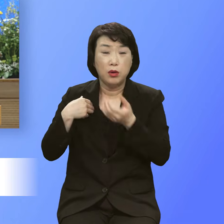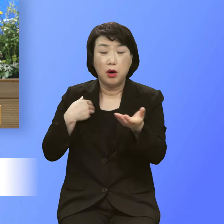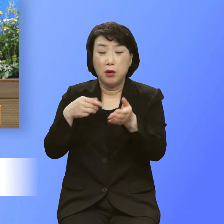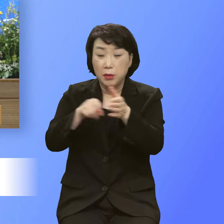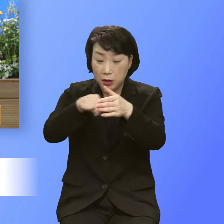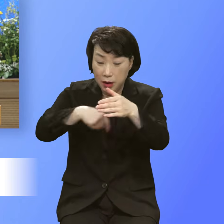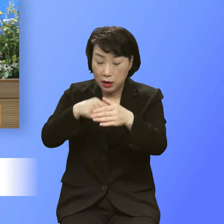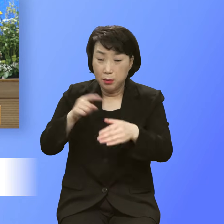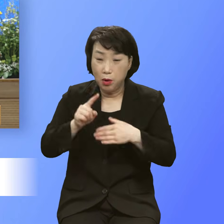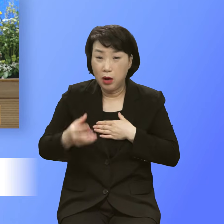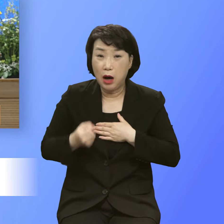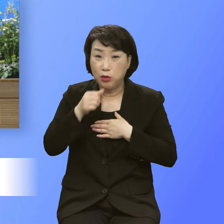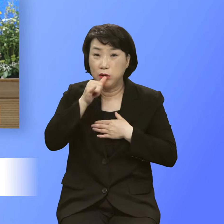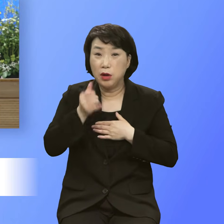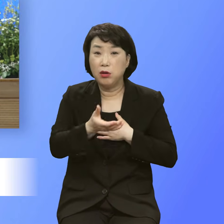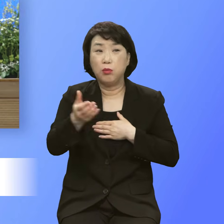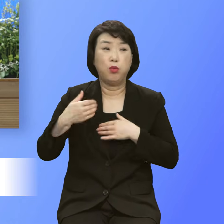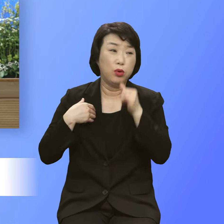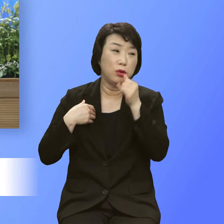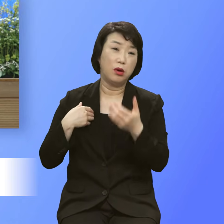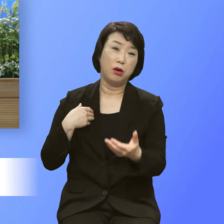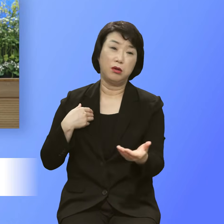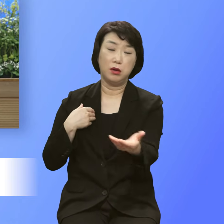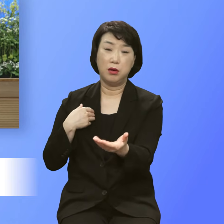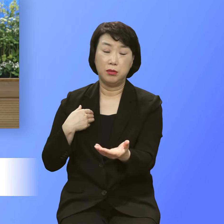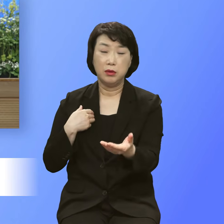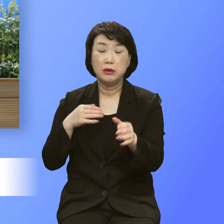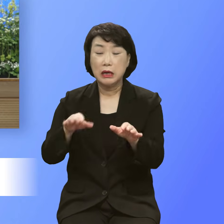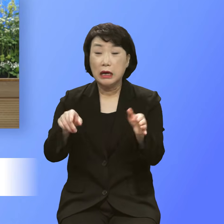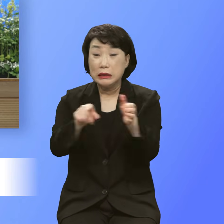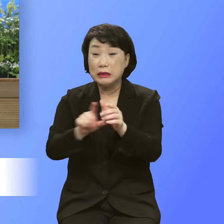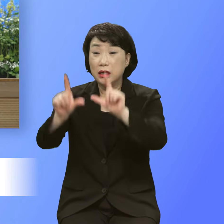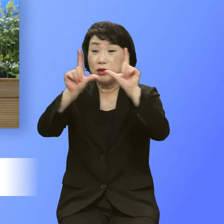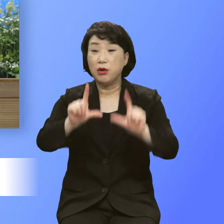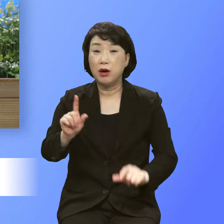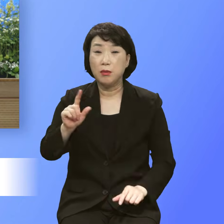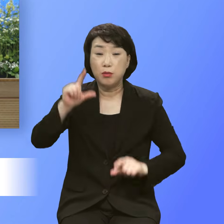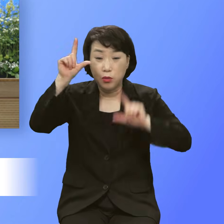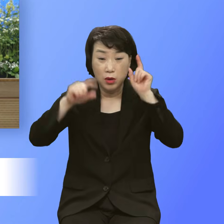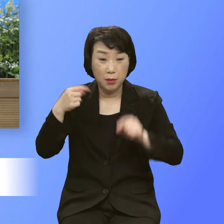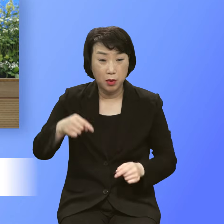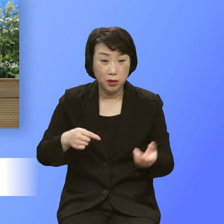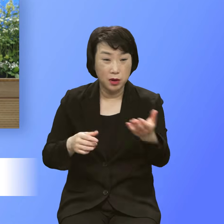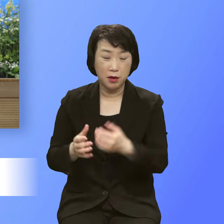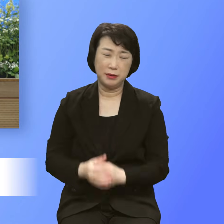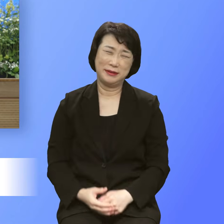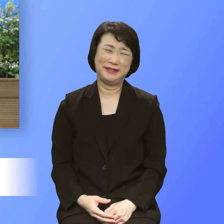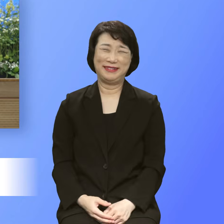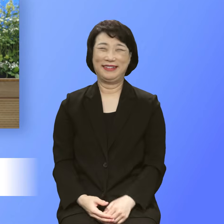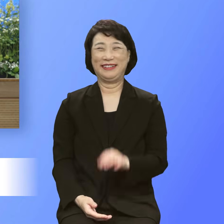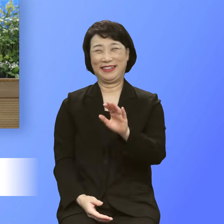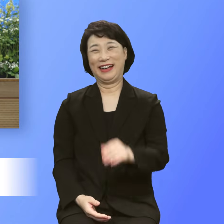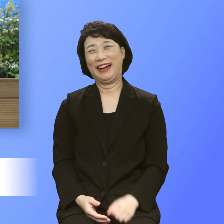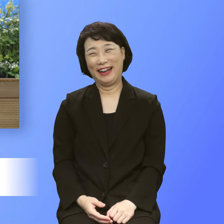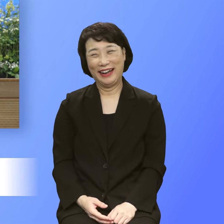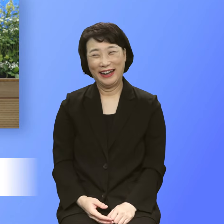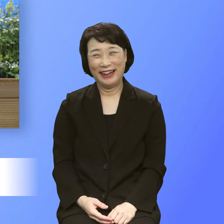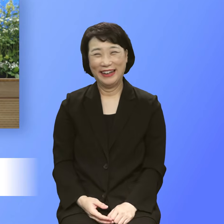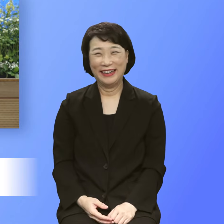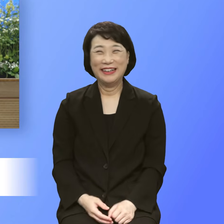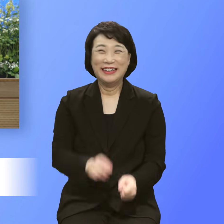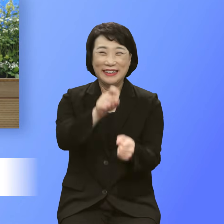믿음 속에 뭘 가졌는지도 몰라. 이게 신앙생활을 어떻게 하느냐? 떡 중에 제일 맛없는 떡이